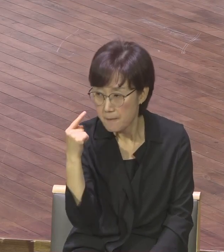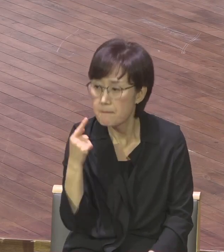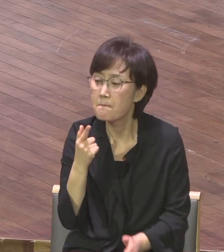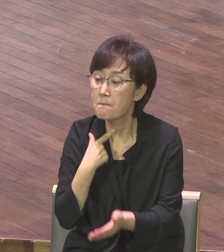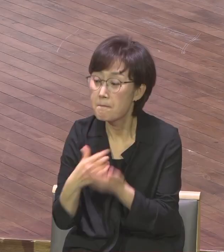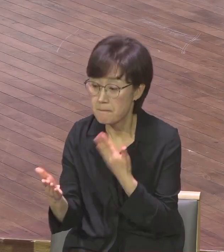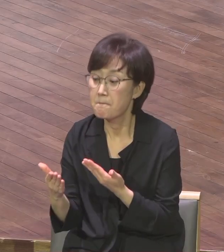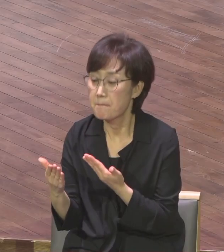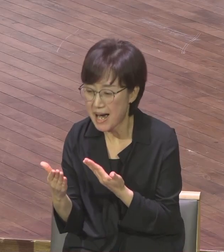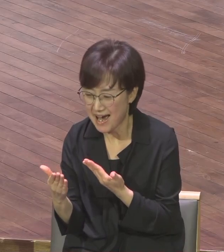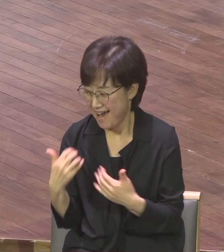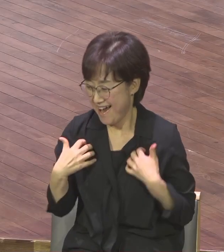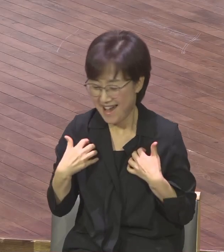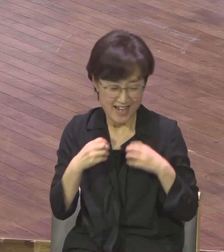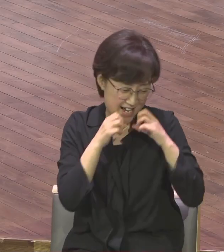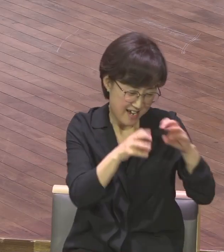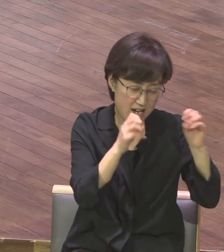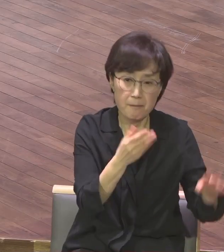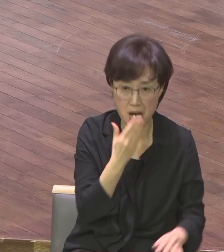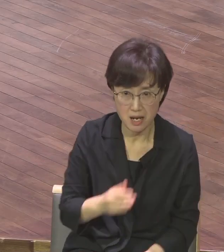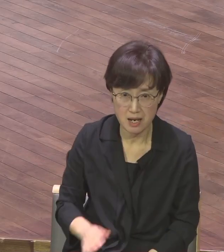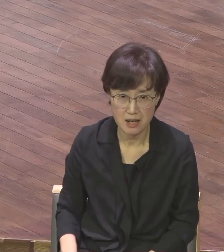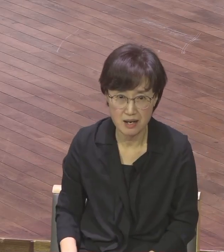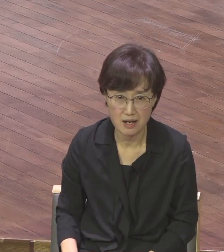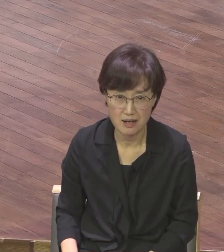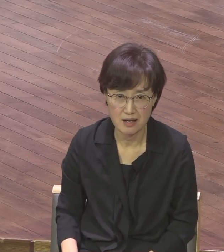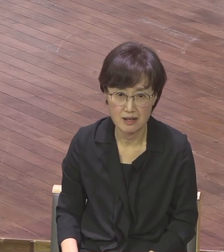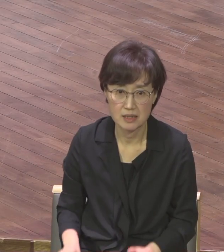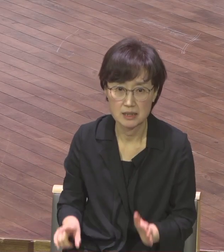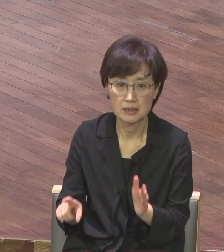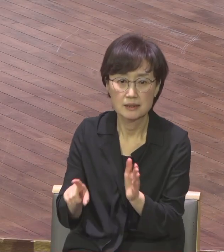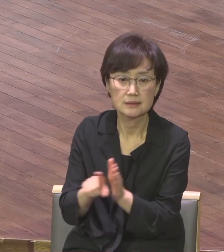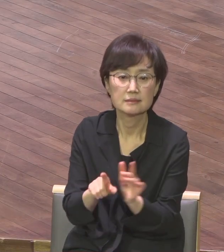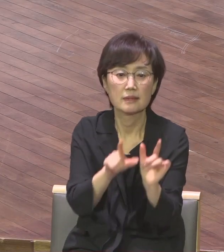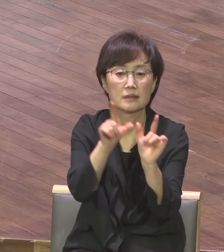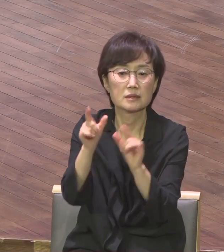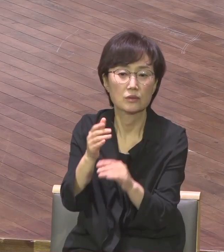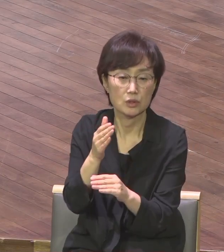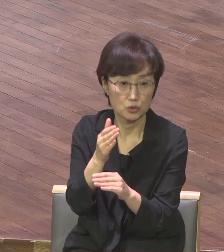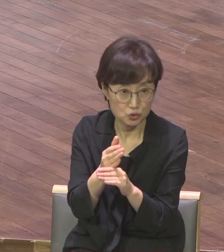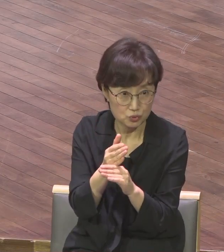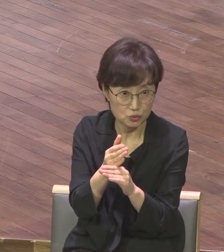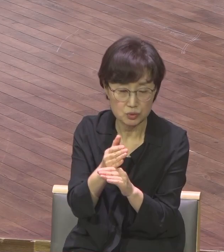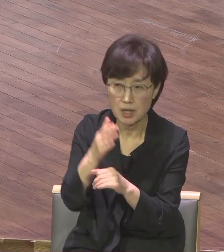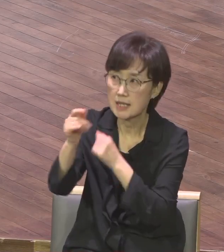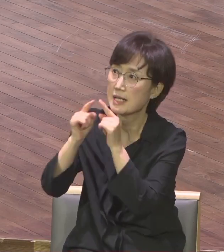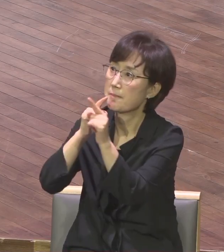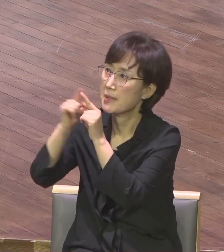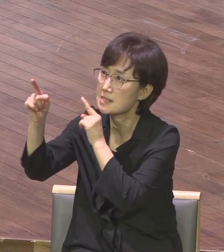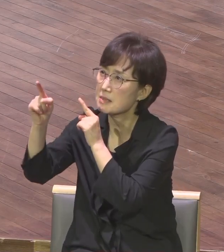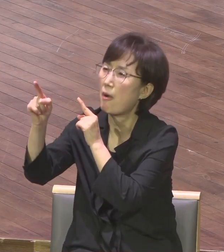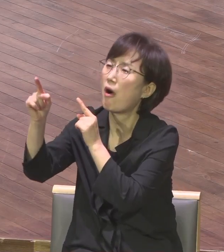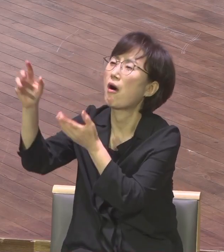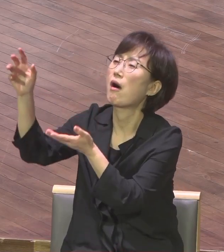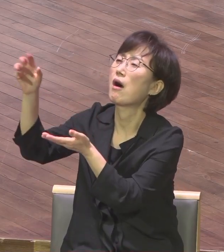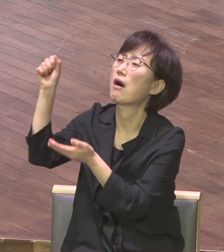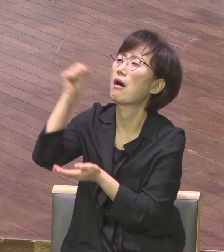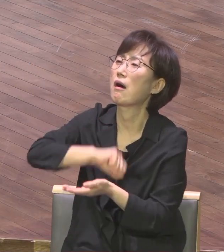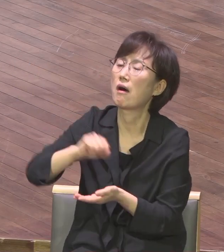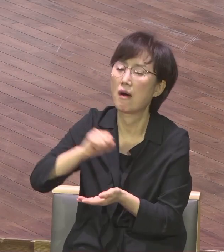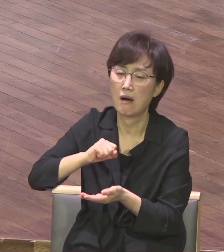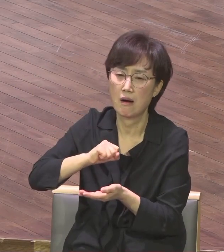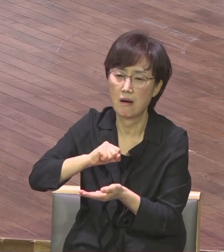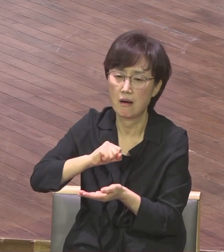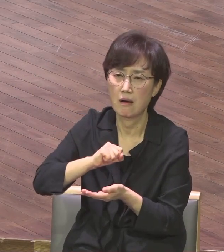그래서 신앙생활을 하면서도요, 말씀 성취, 기도 응답, 영적 세계에 대한 체험 터치,